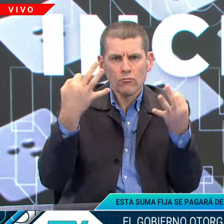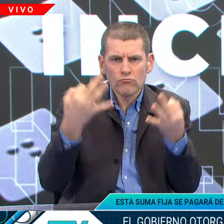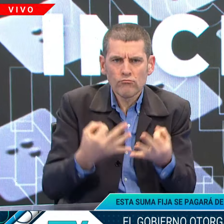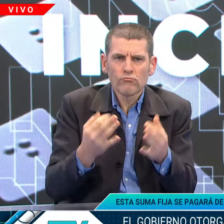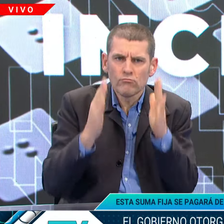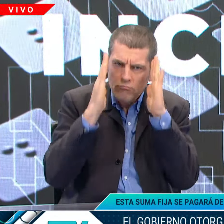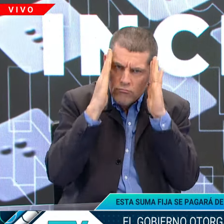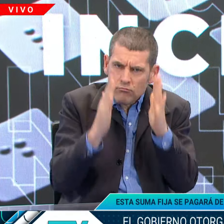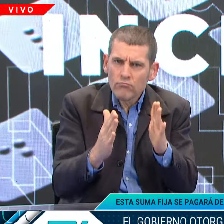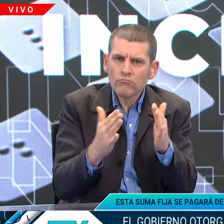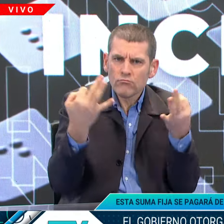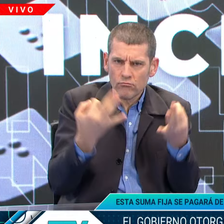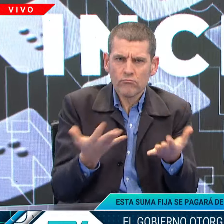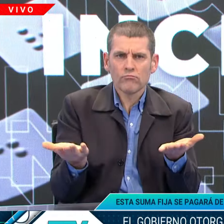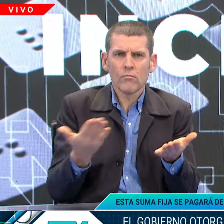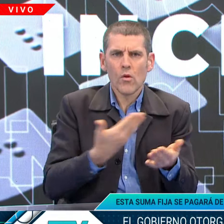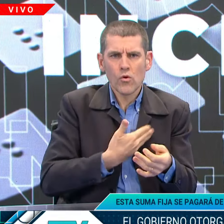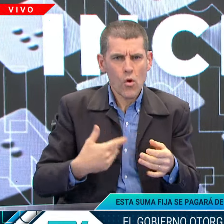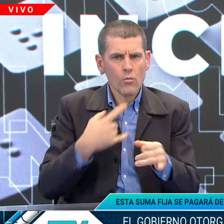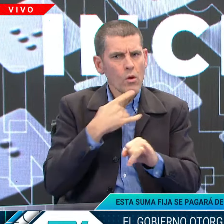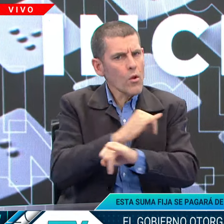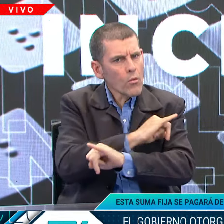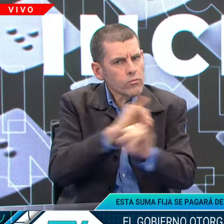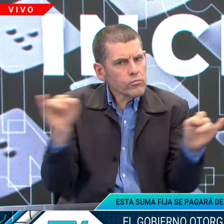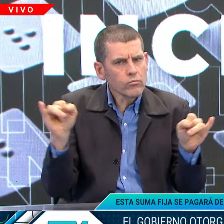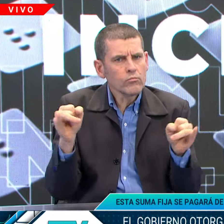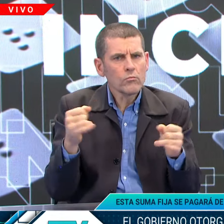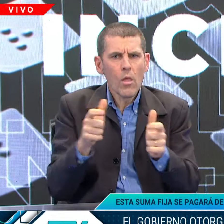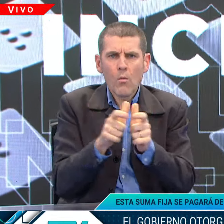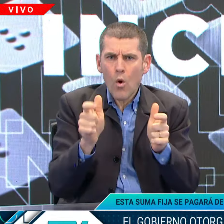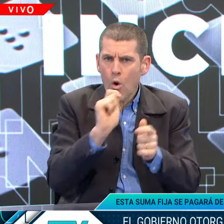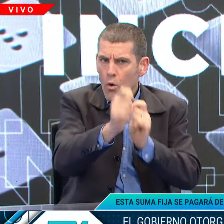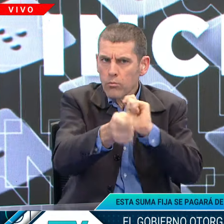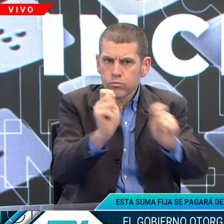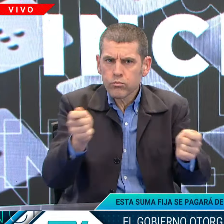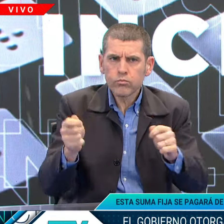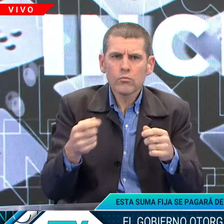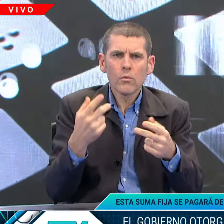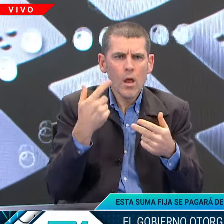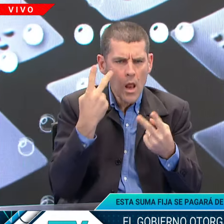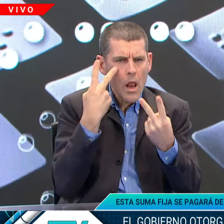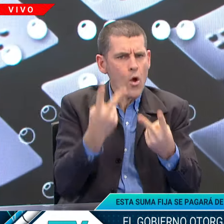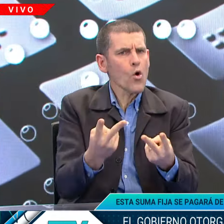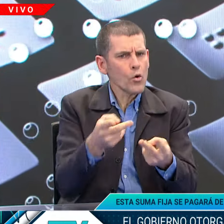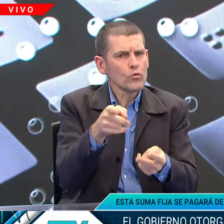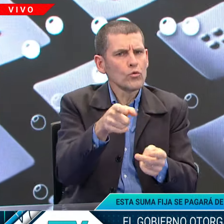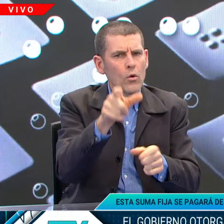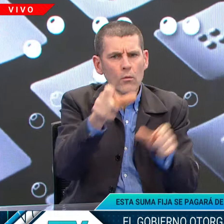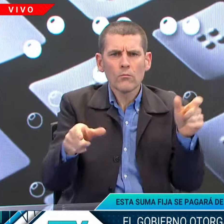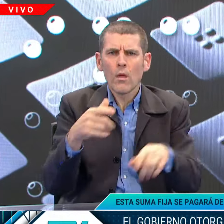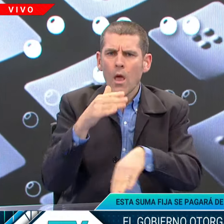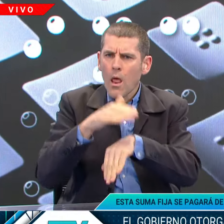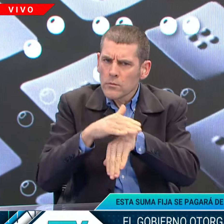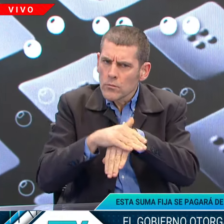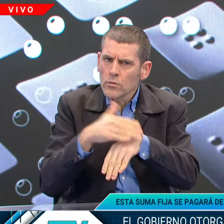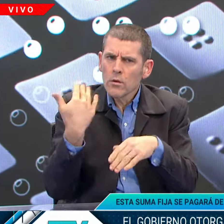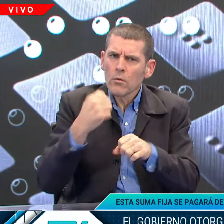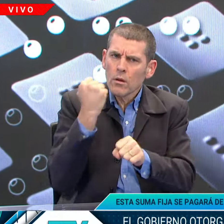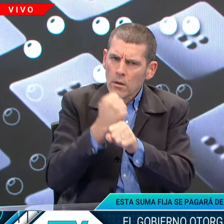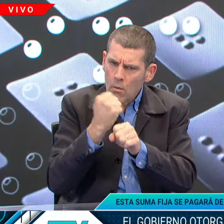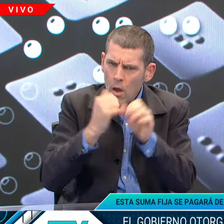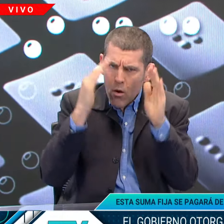El gobierno destacó que esta acción busca reconocer la capacidad, responsabilidad y dedicación del personal